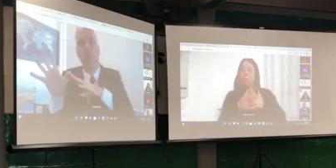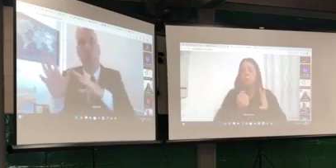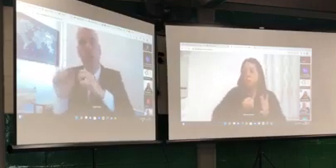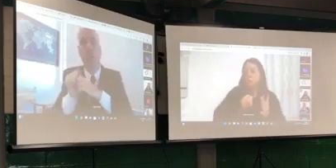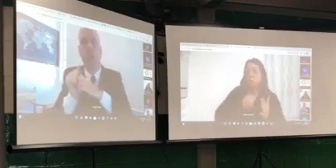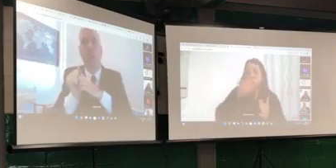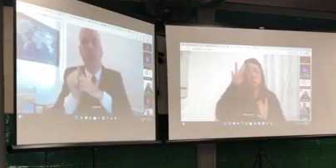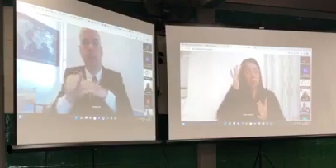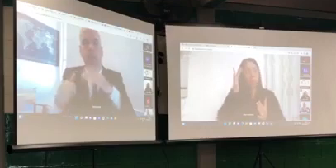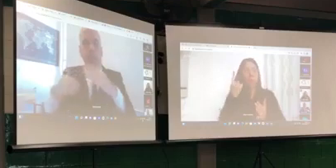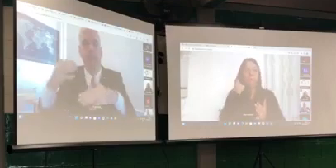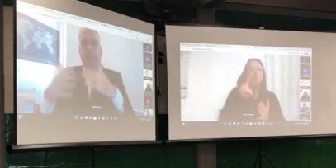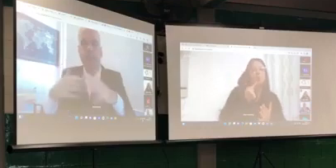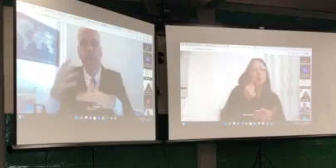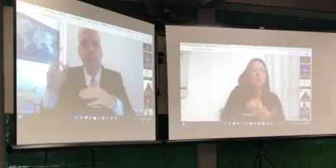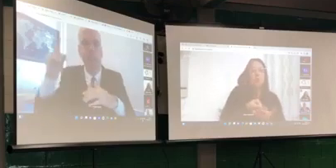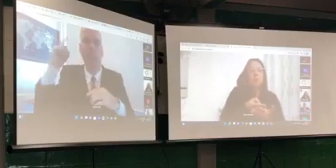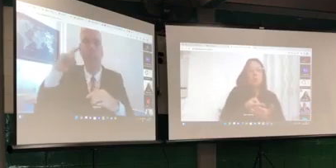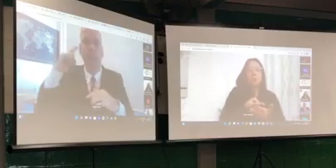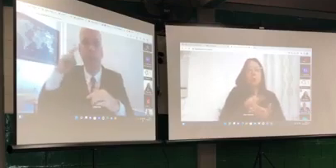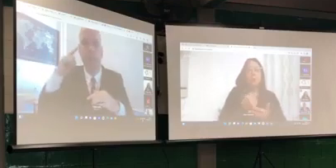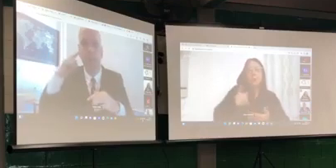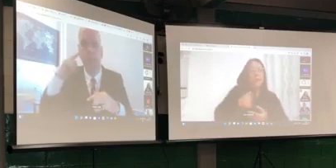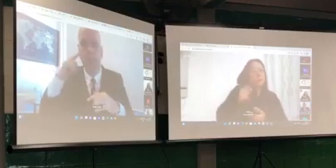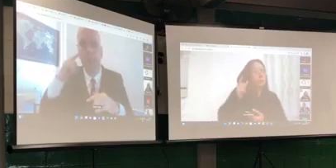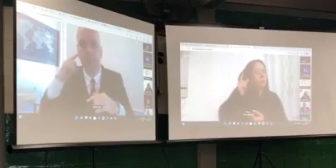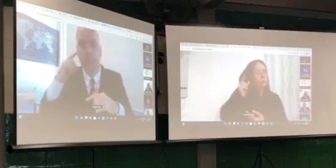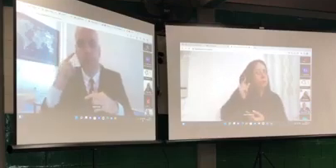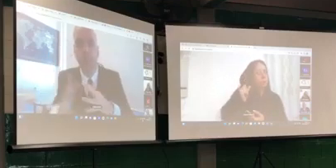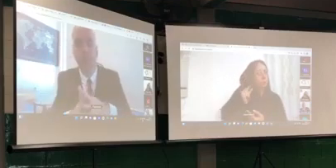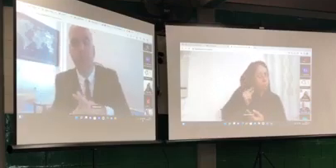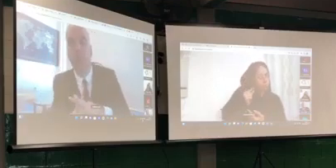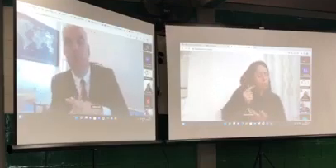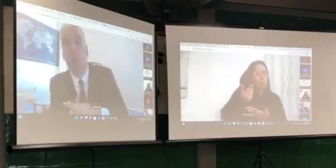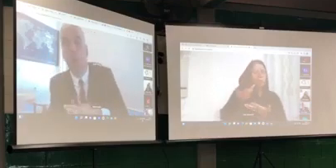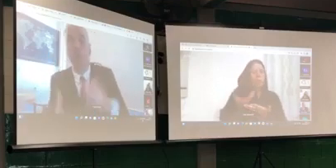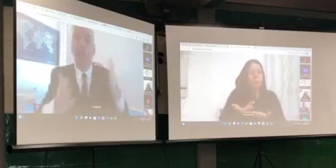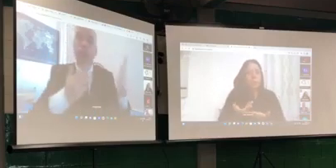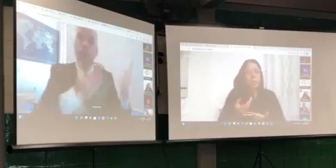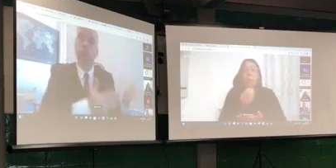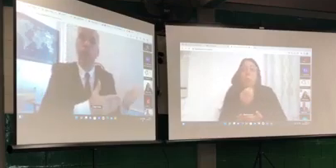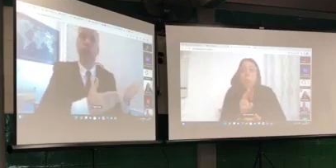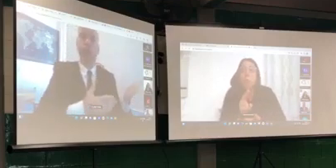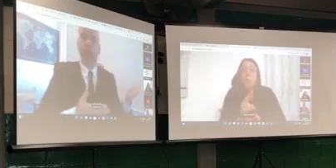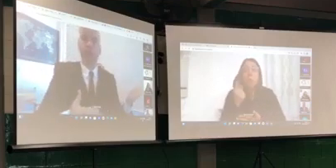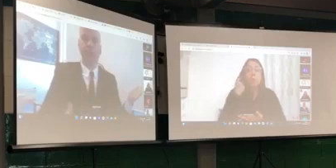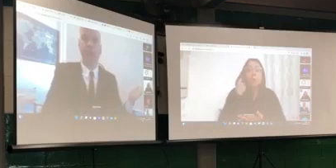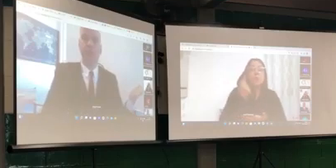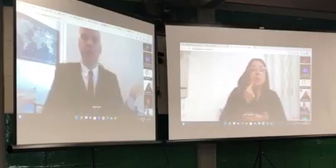surdo que é o passar da idade, que vai perdendo um pouco a audição, ou se é o surdo que utiliza